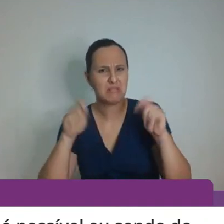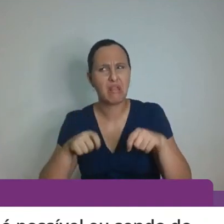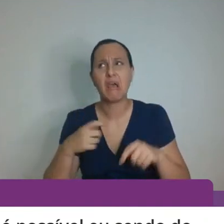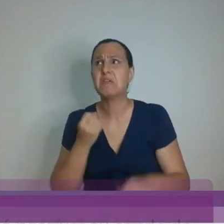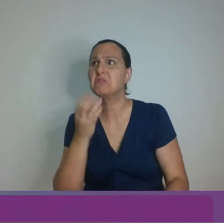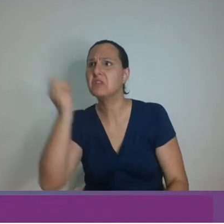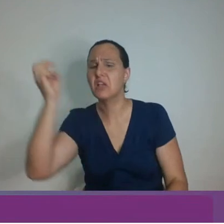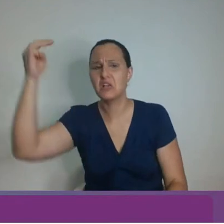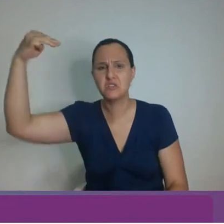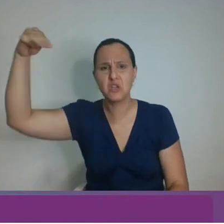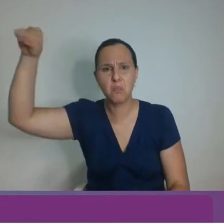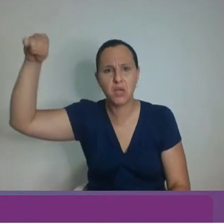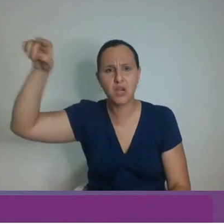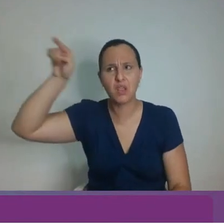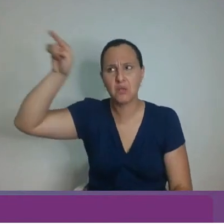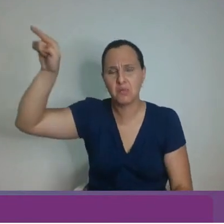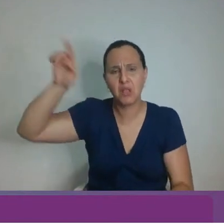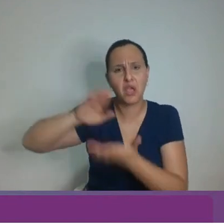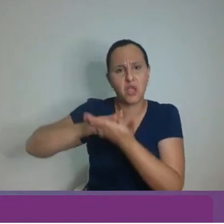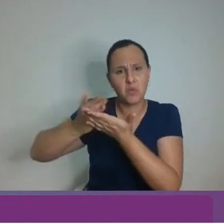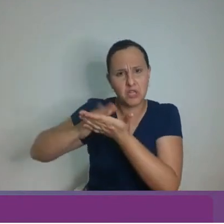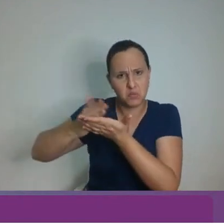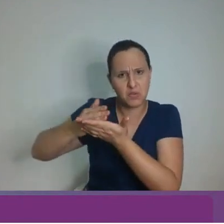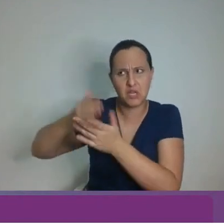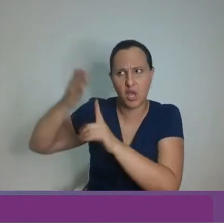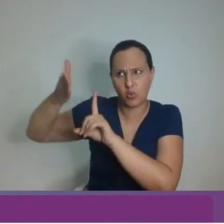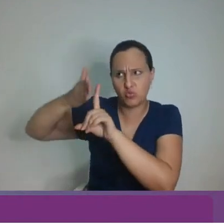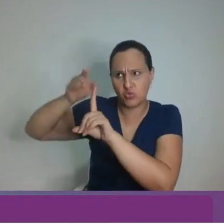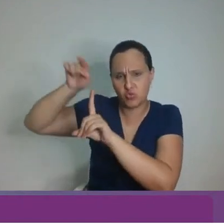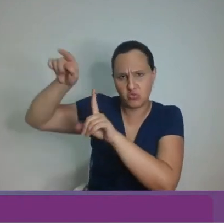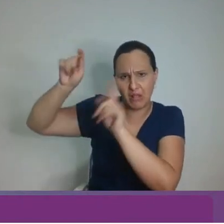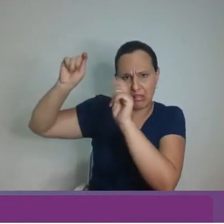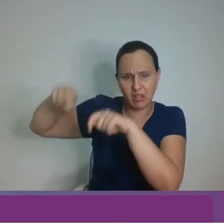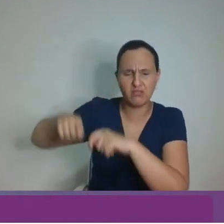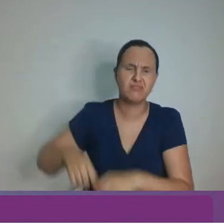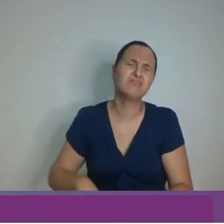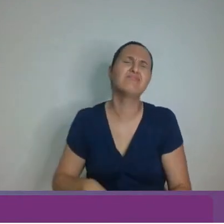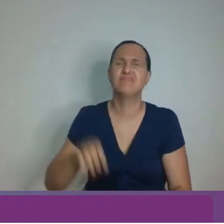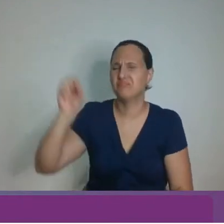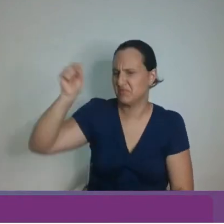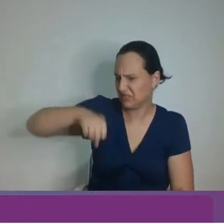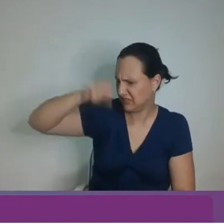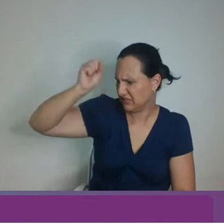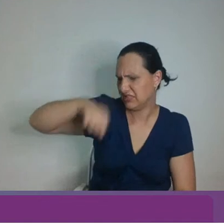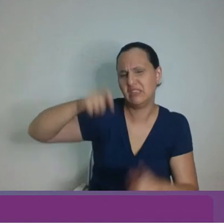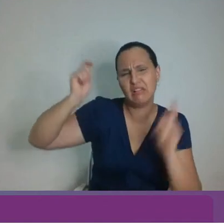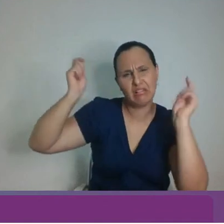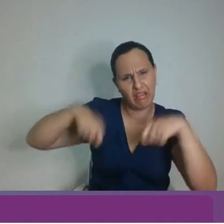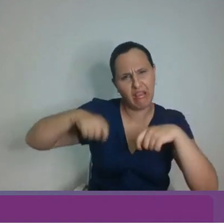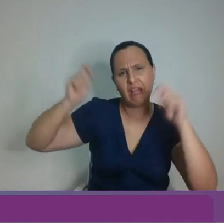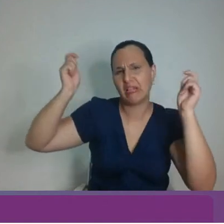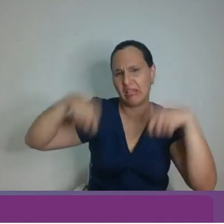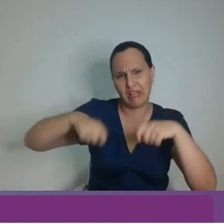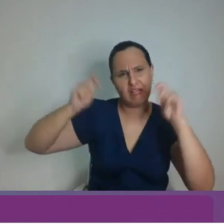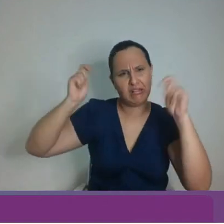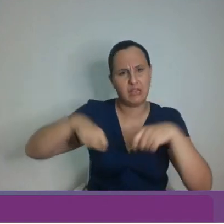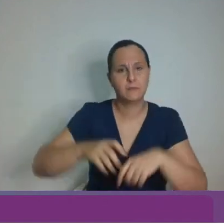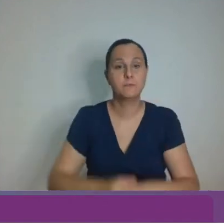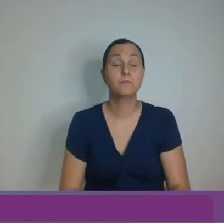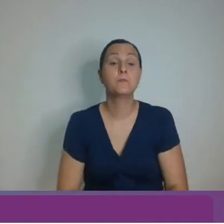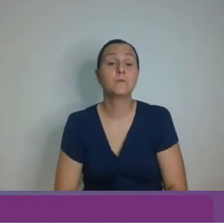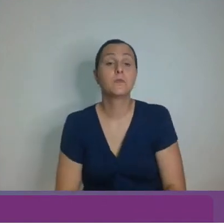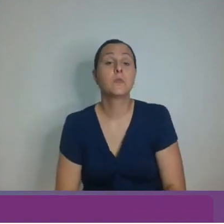nenhum. Professor, por favor, coloca no chat esse livro da autora que mostra as 14 estratégias de tradução. Eu vou colocar essas